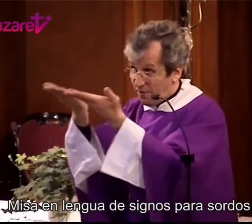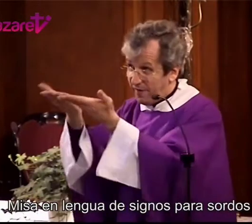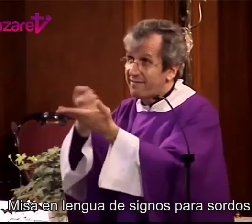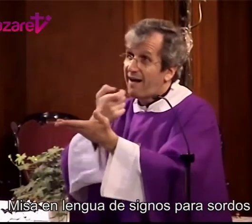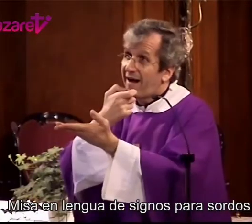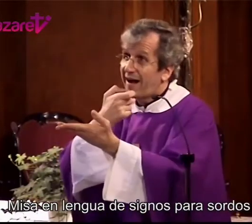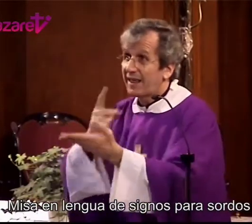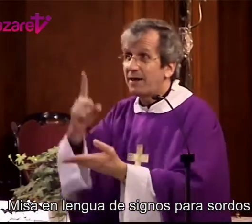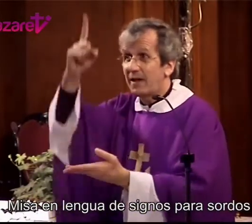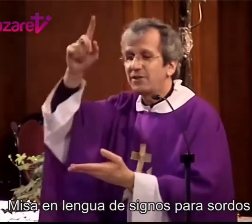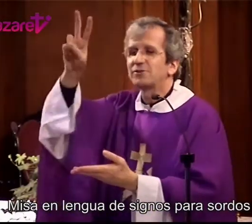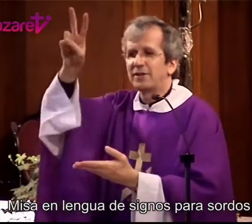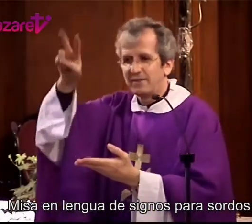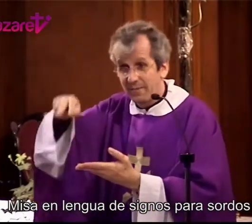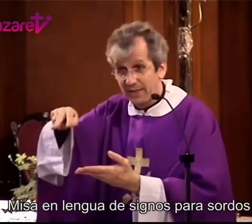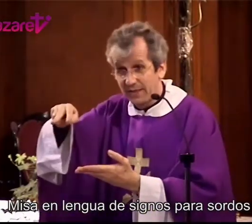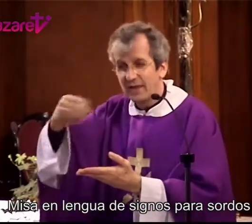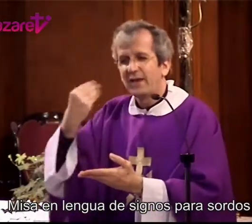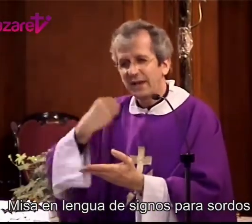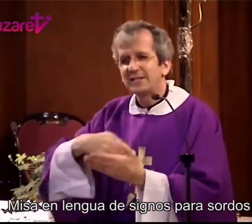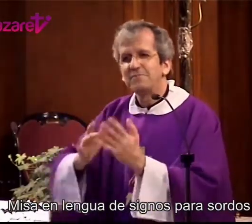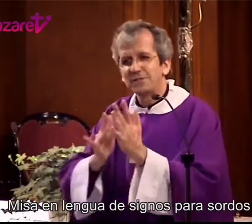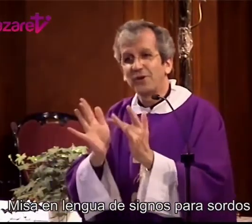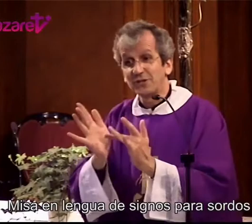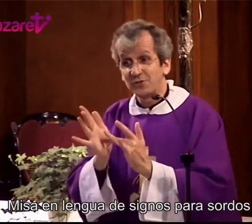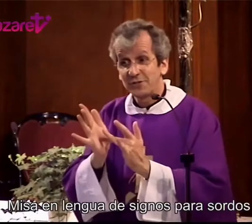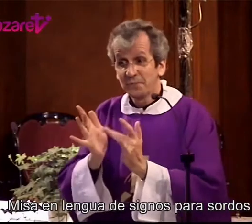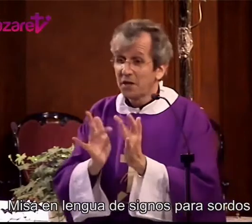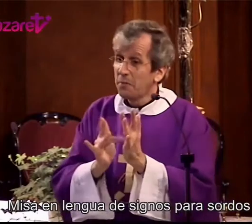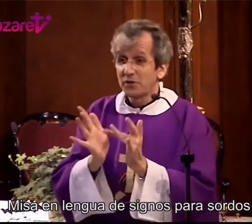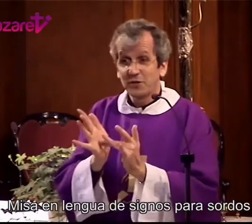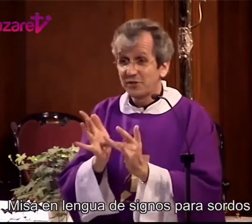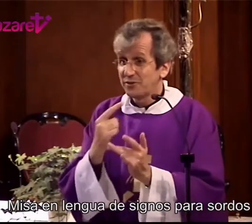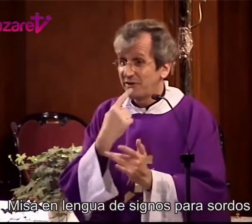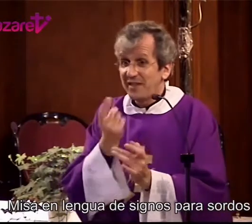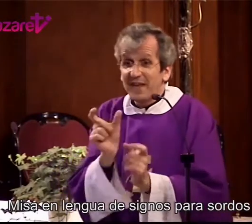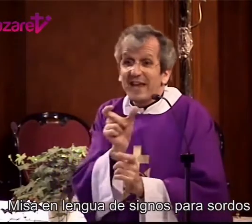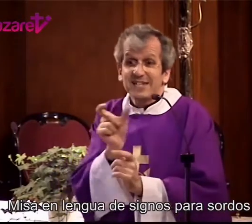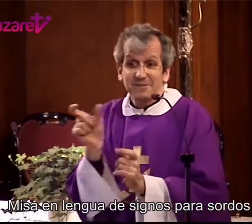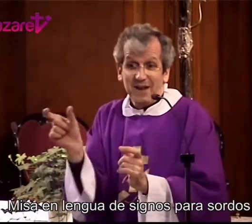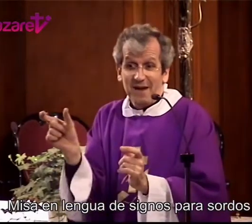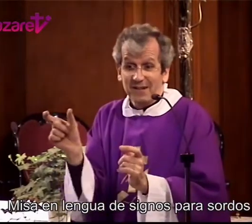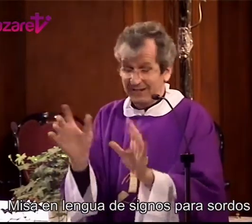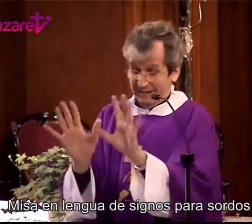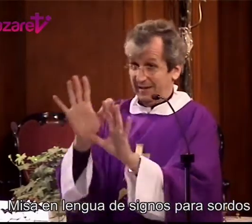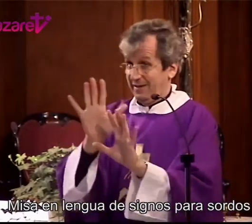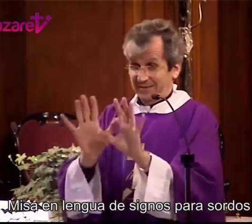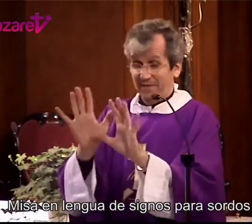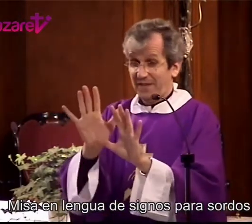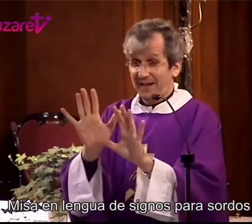ofrenda agradable a Dios de verdad, es el mismo Jesús. Y por eso Jesús dice esas palabras difíciles de a